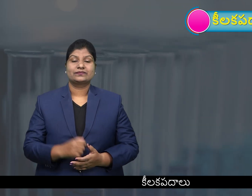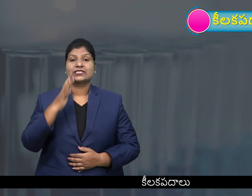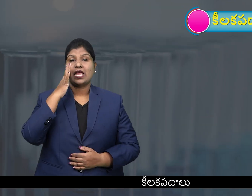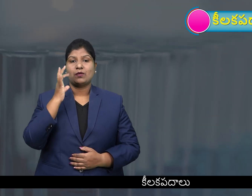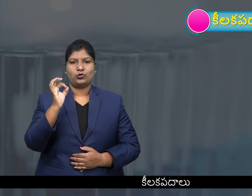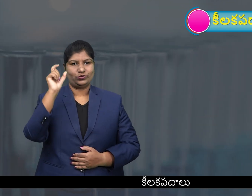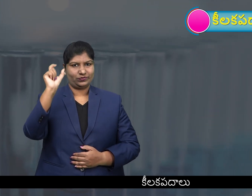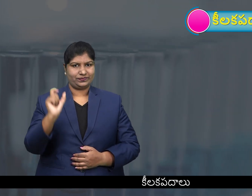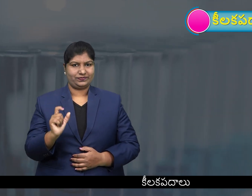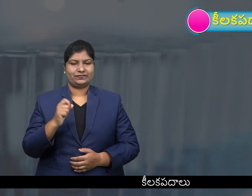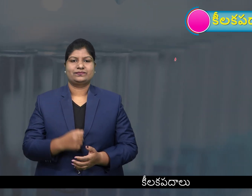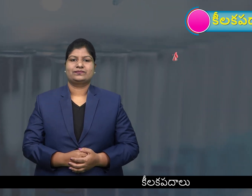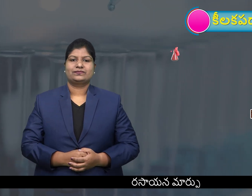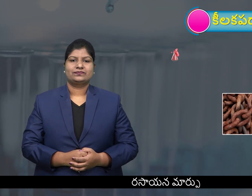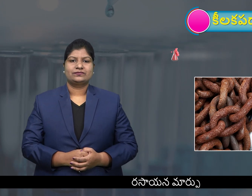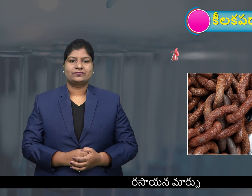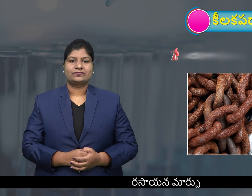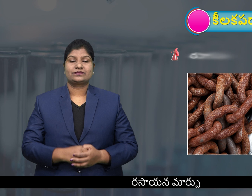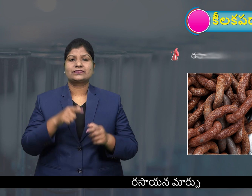కీలక పదాలు: రసాయన మార్పు,